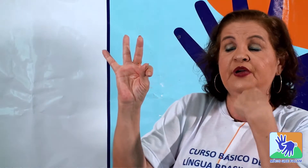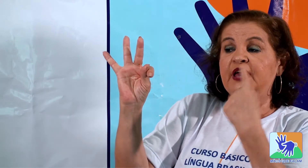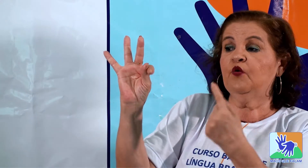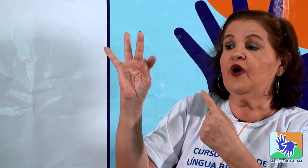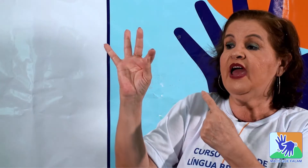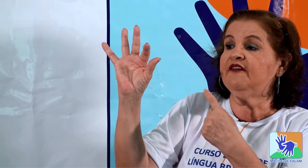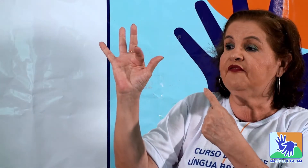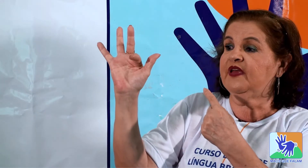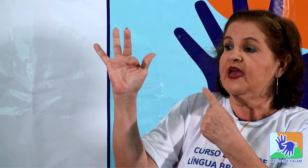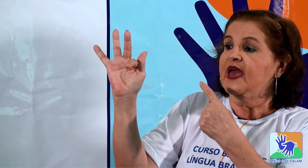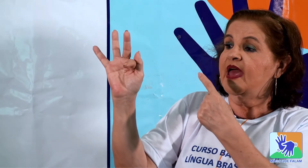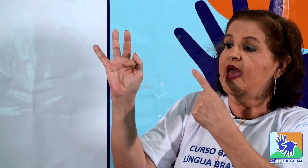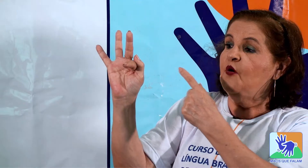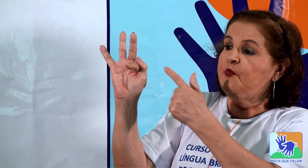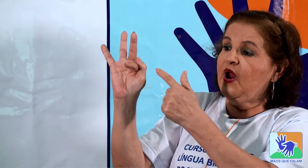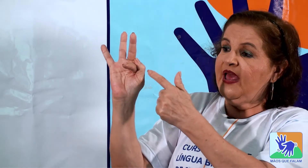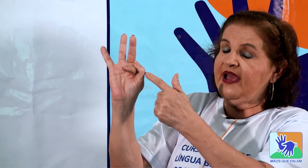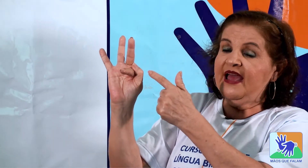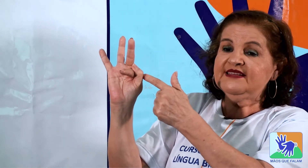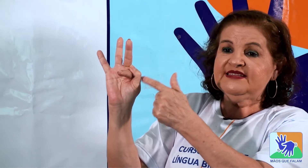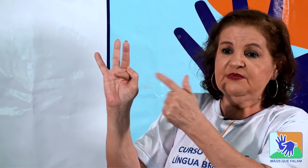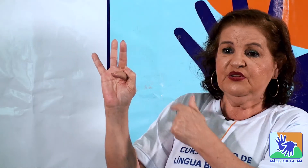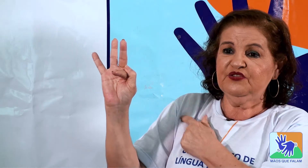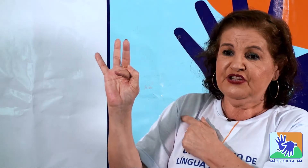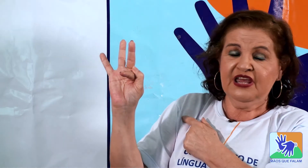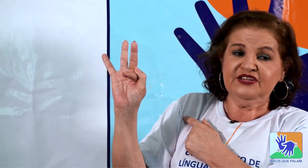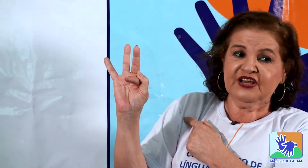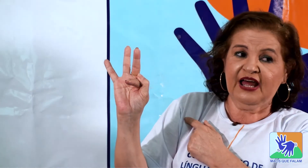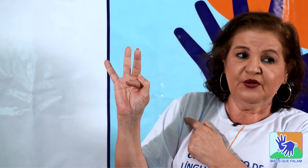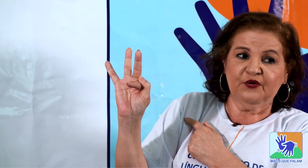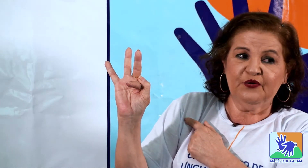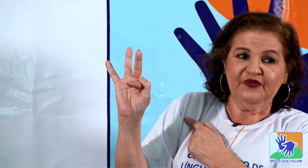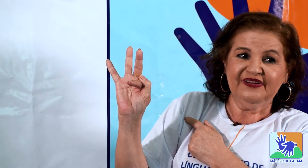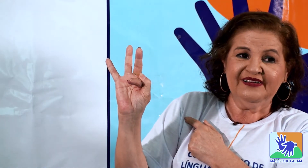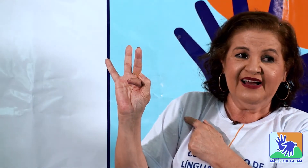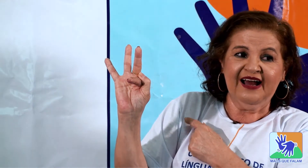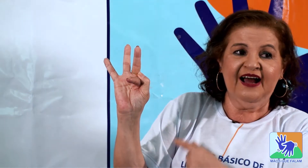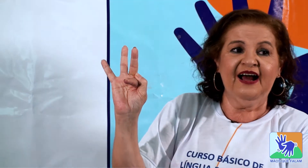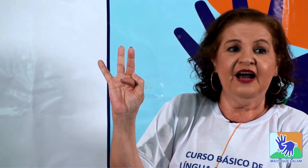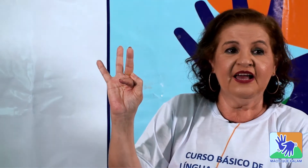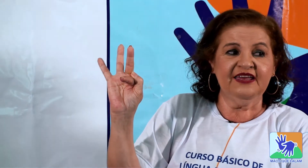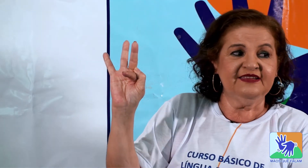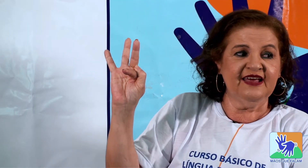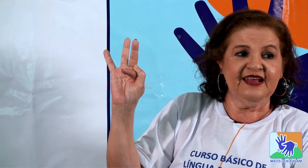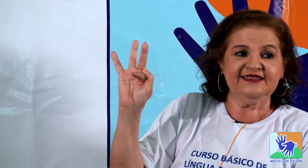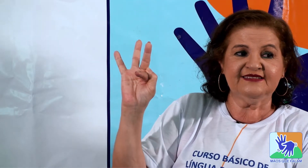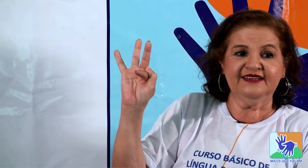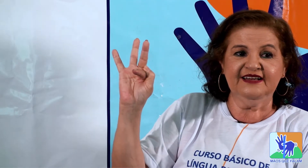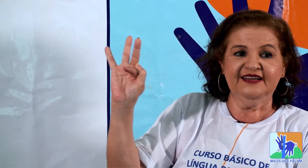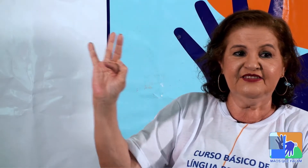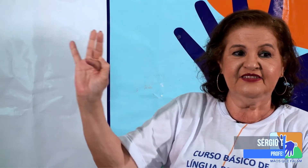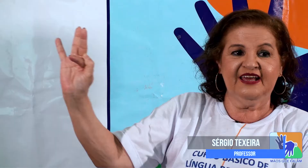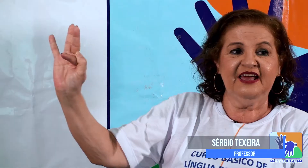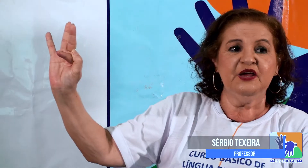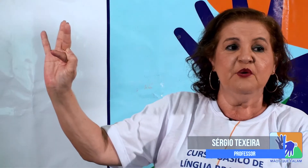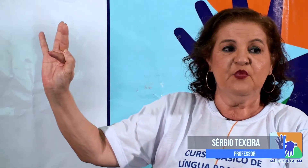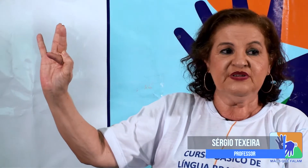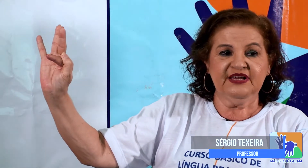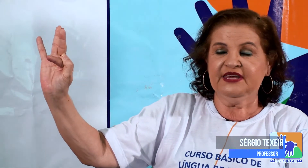o F é o polegar em cima do indicador. Ah, que interessante, né? Pois aqui,